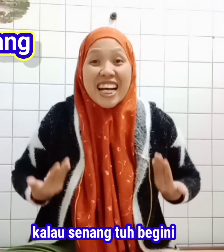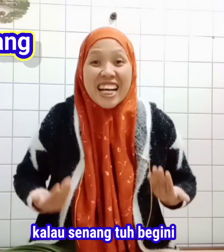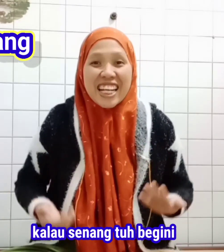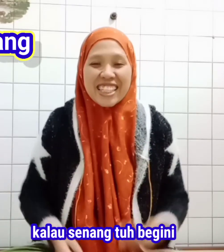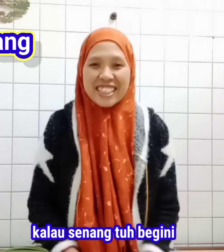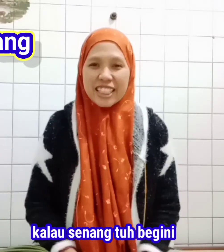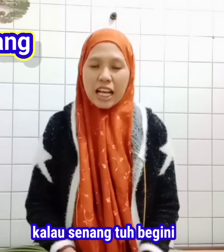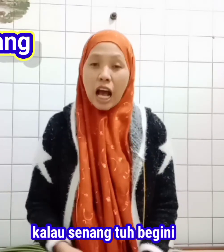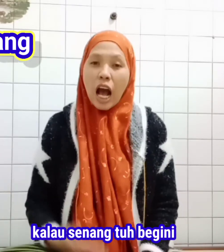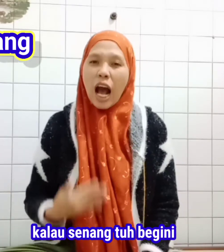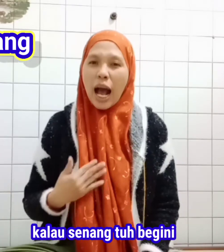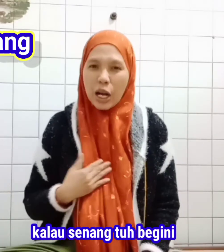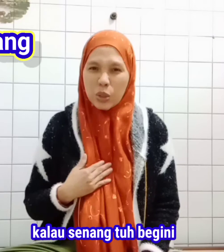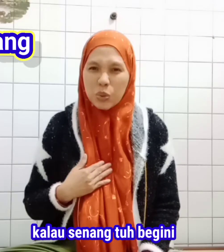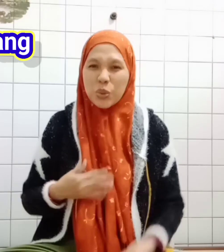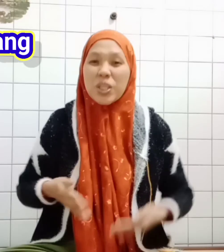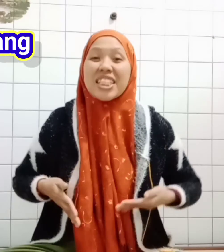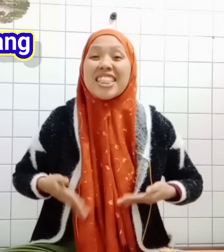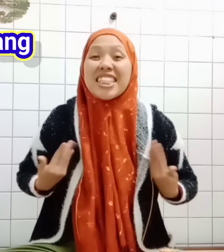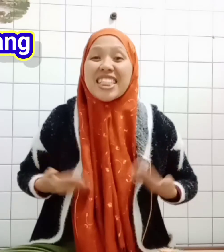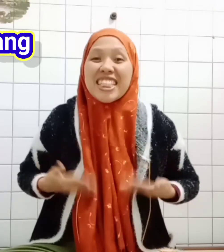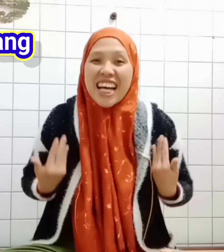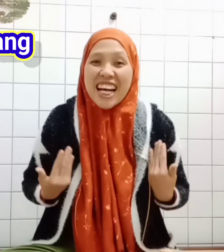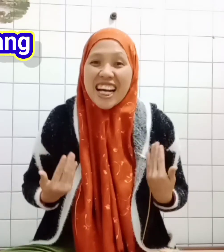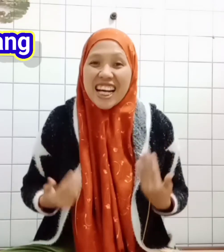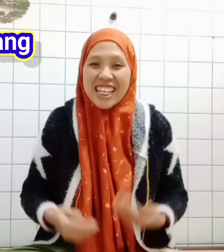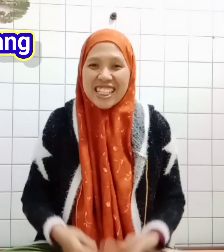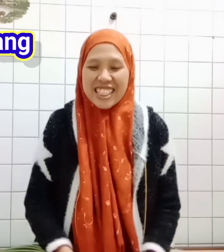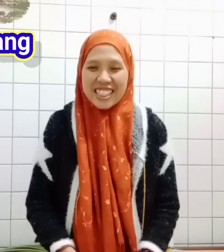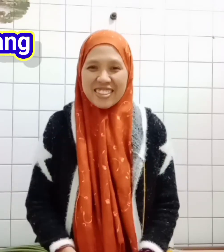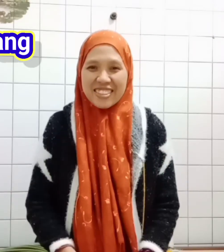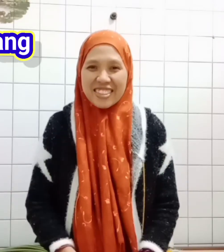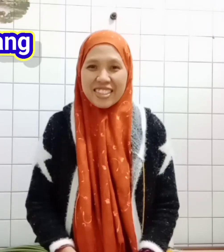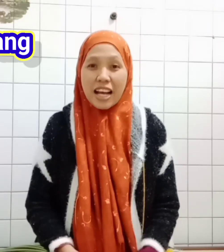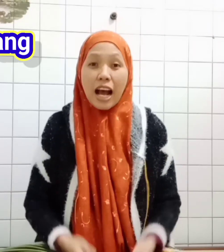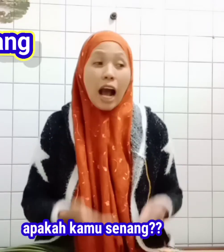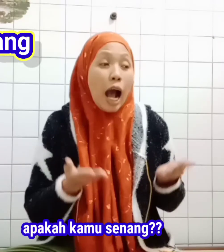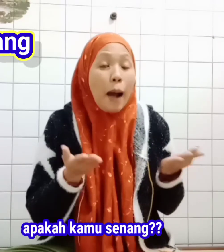senang. Aku senang gitu.